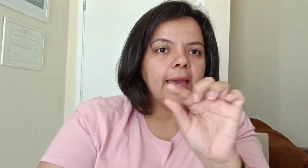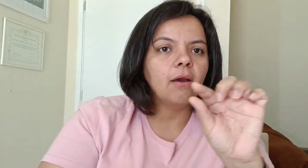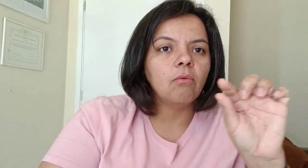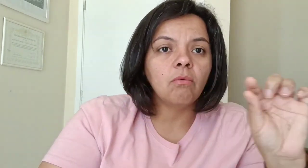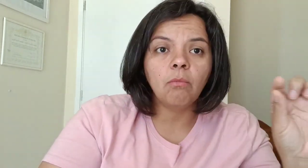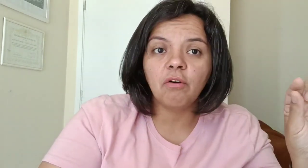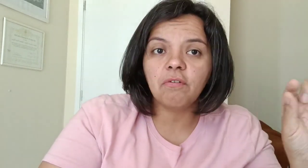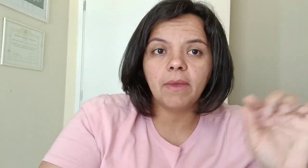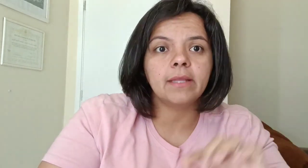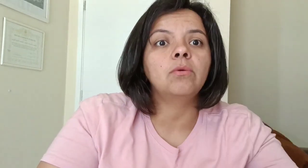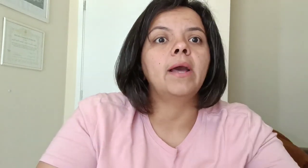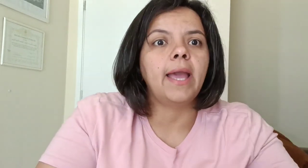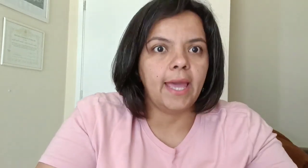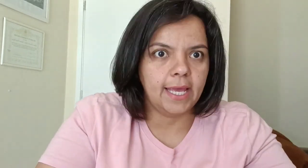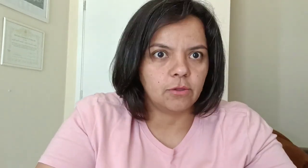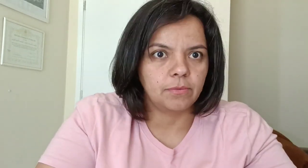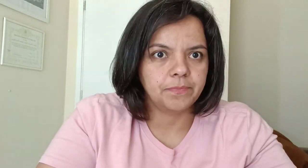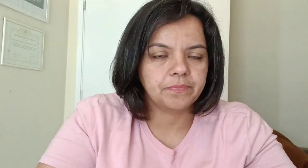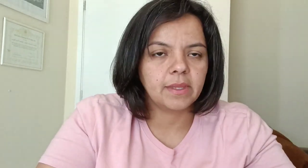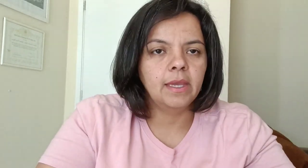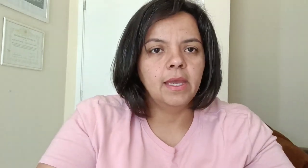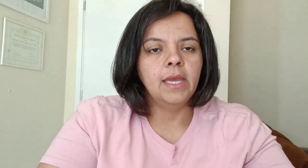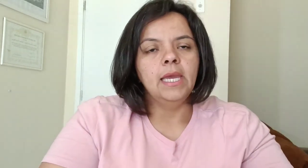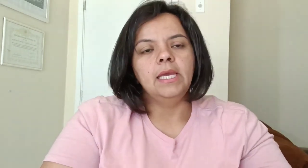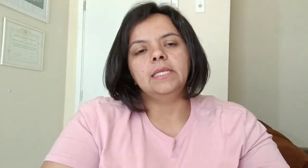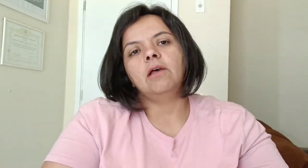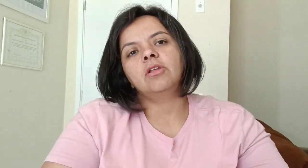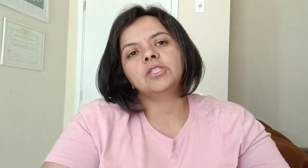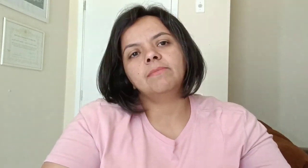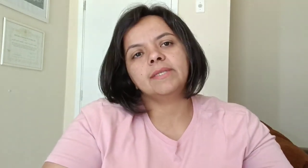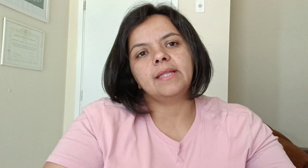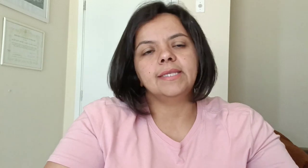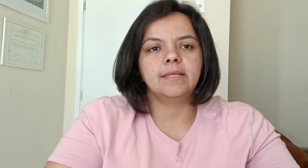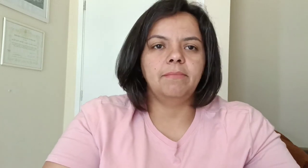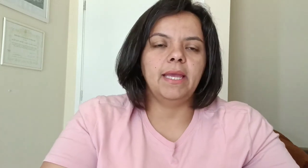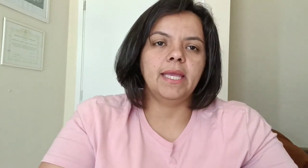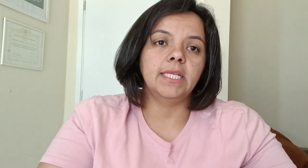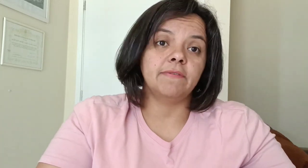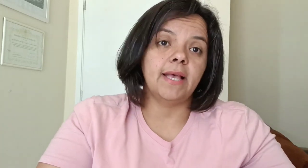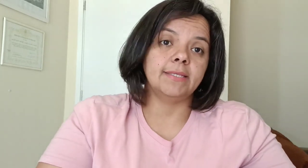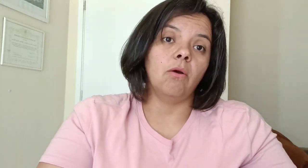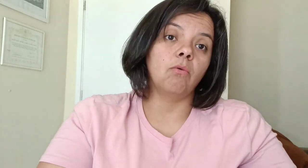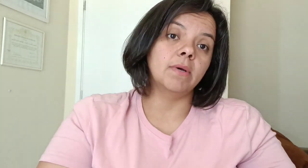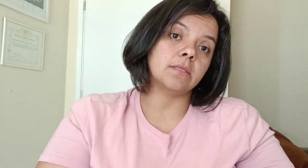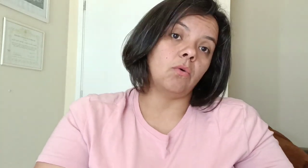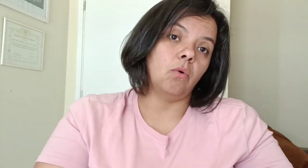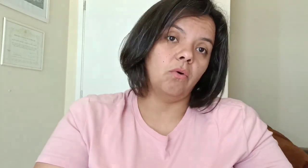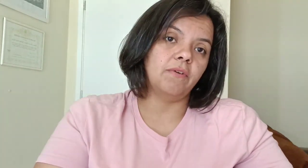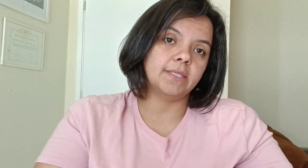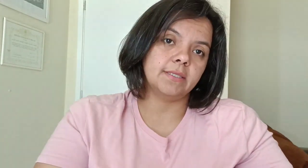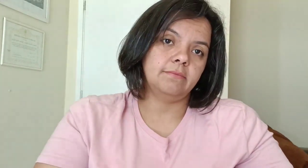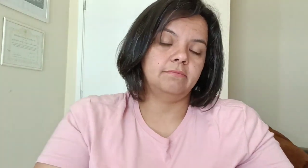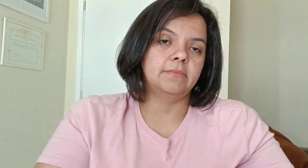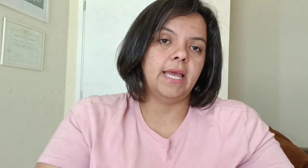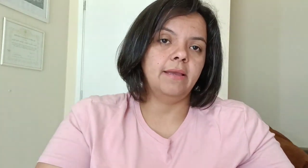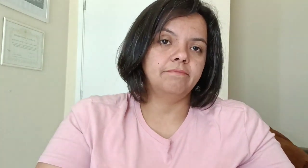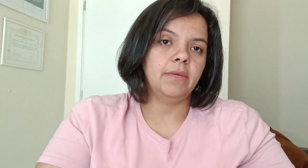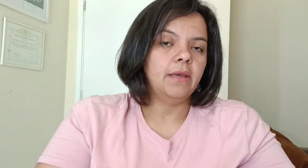é um movimento reto. Então, nós temos sinais também que eles fazem algumas curvas, né?